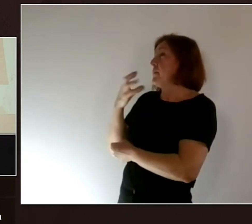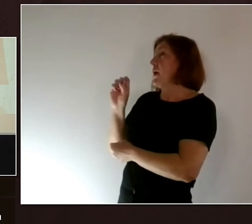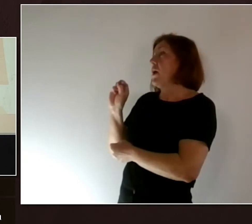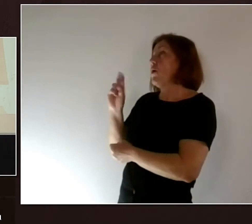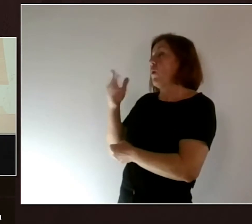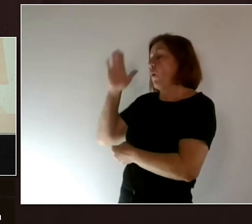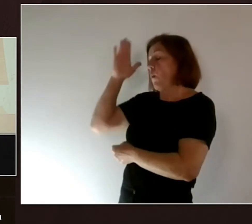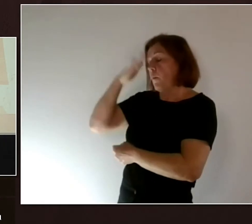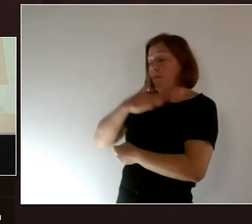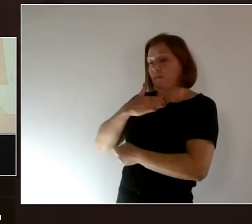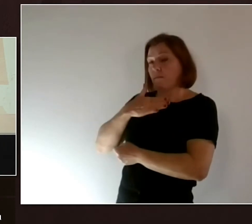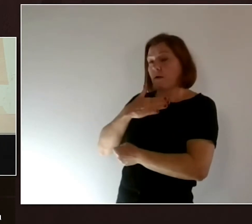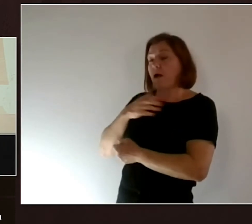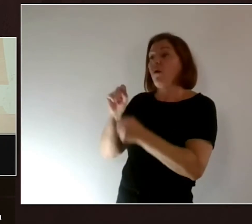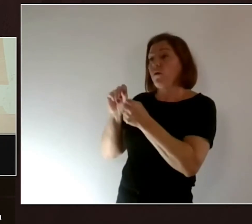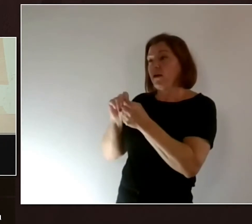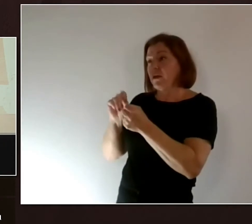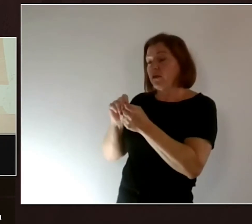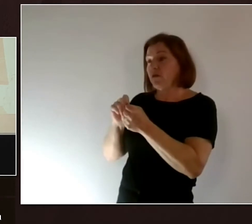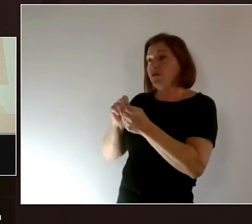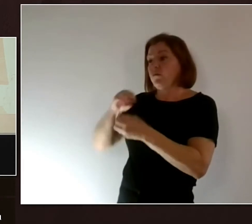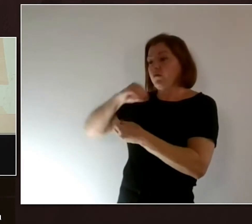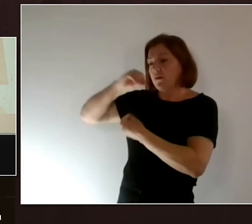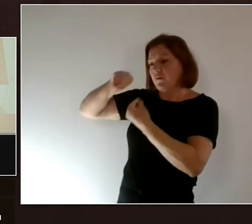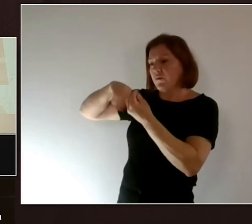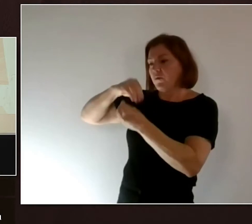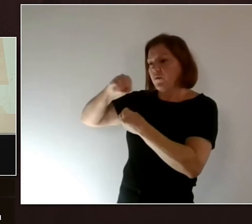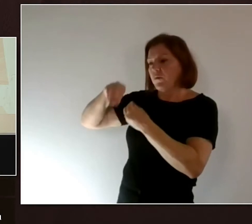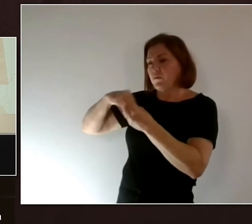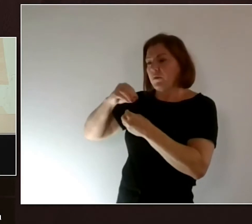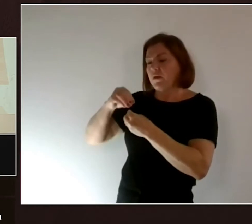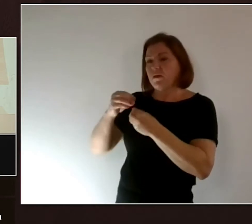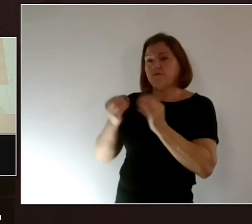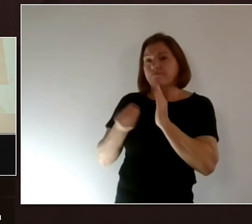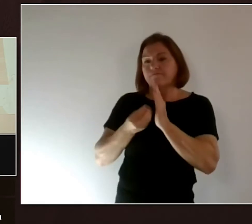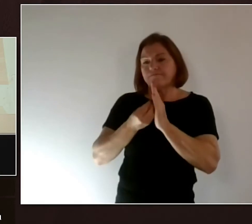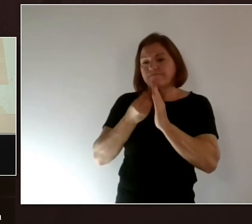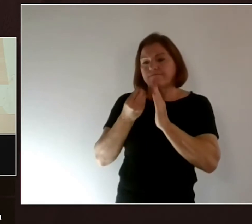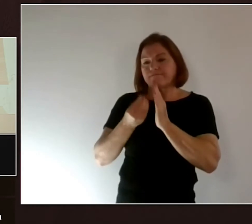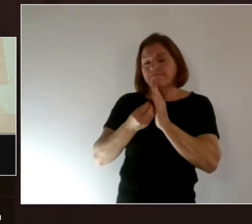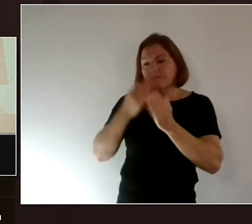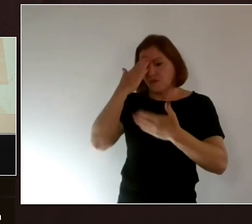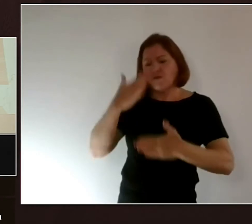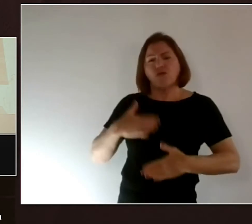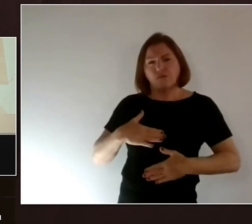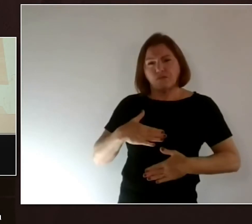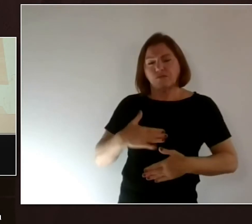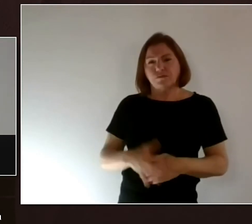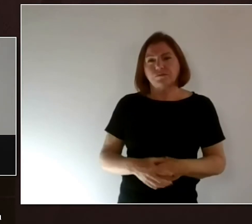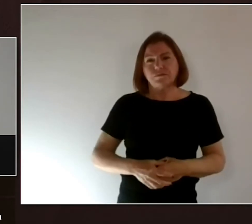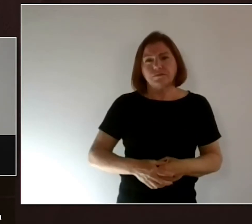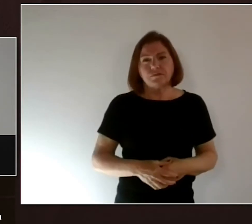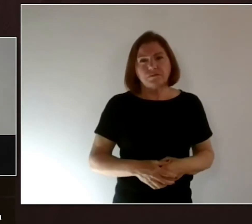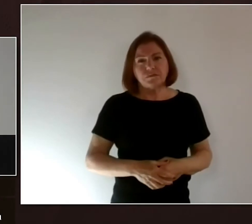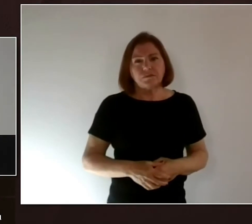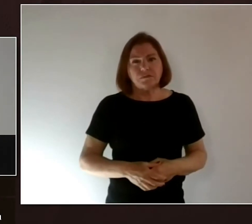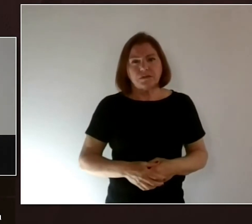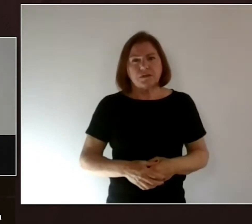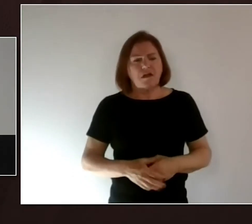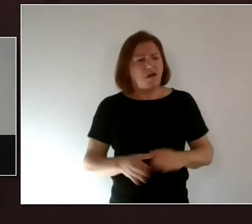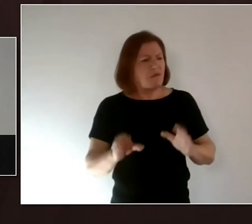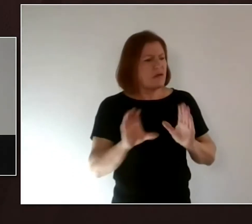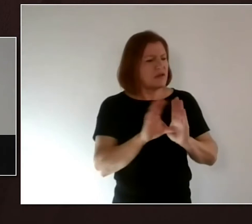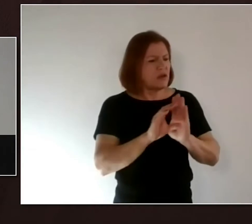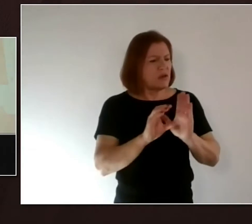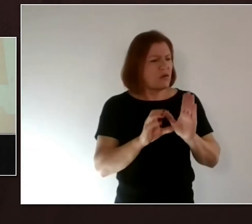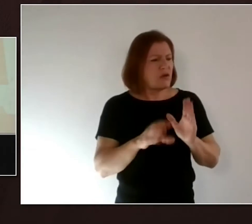meio do corpo. Irmãos, aqui entra um conceito de vencedores da Bíblia